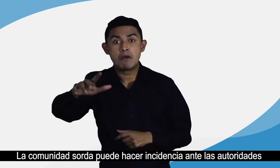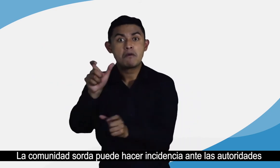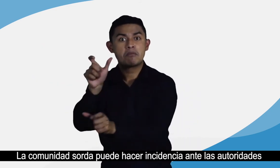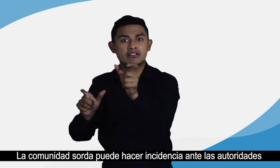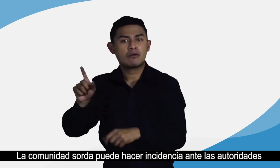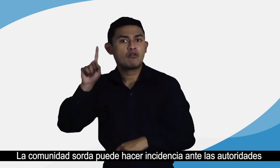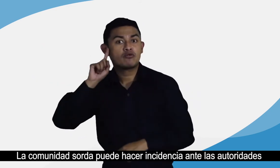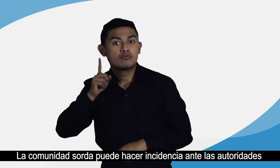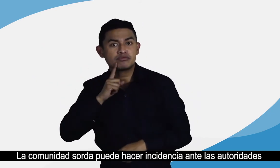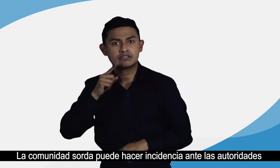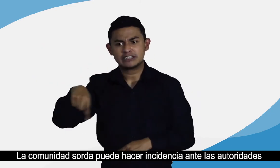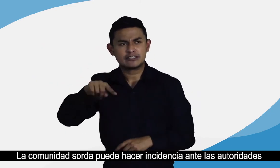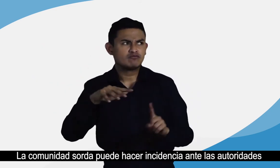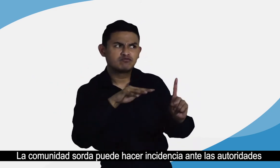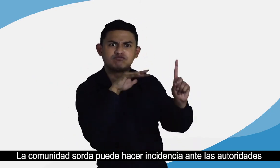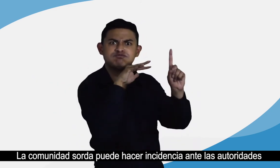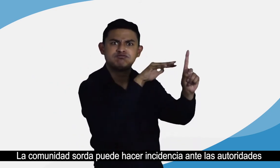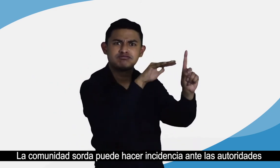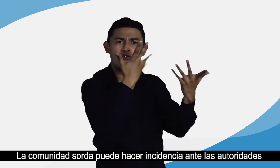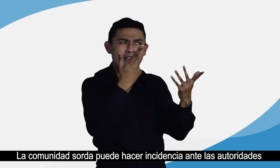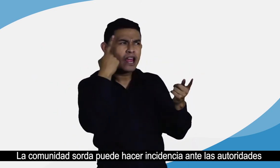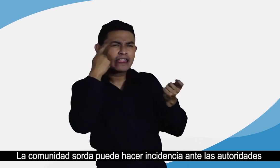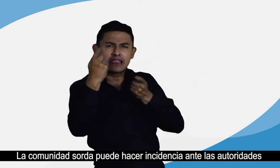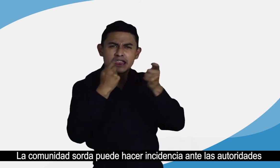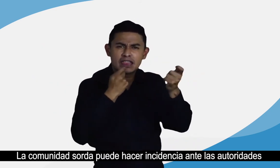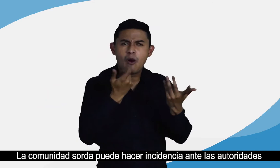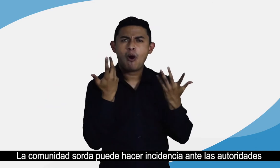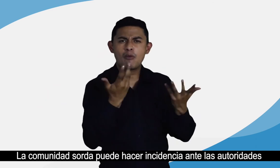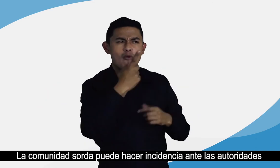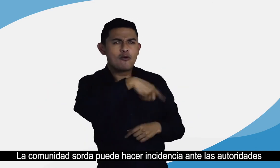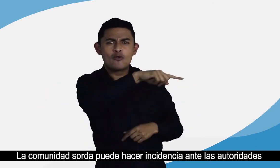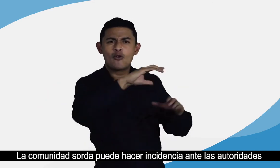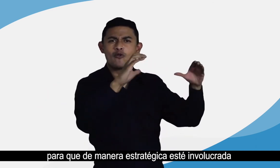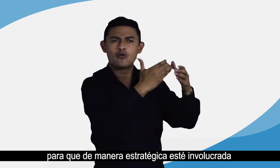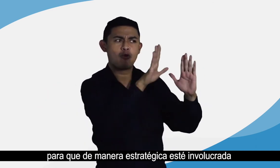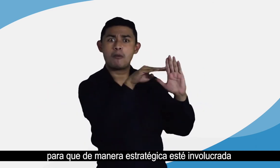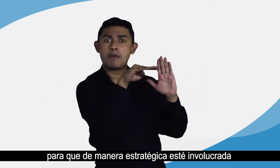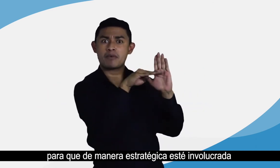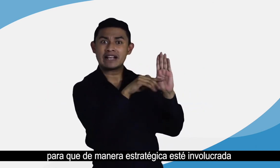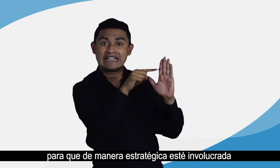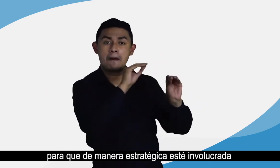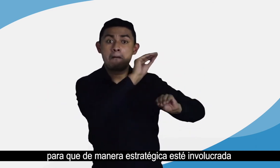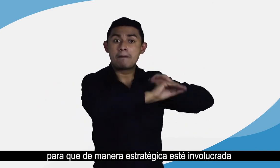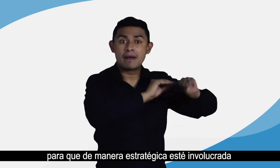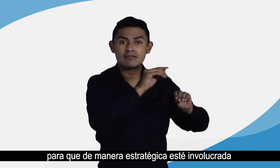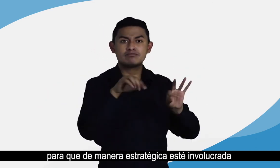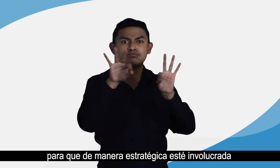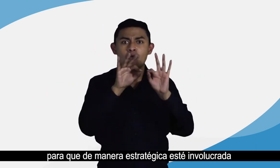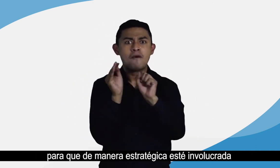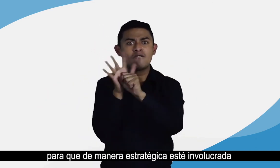La comunidad sorda puede hacer incidencia ante las autoridades para que de manera estratégica esté